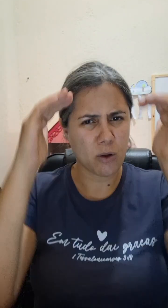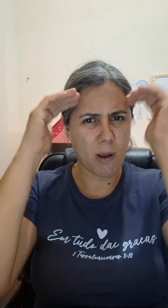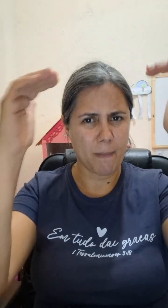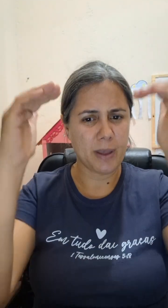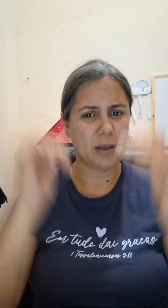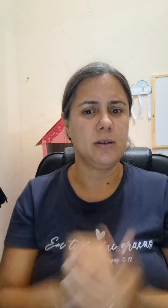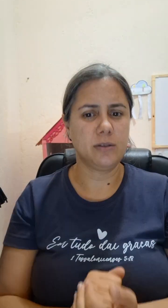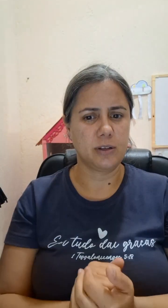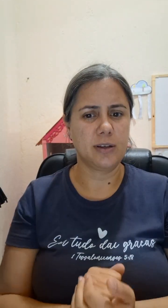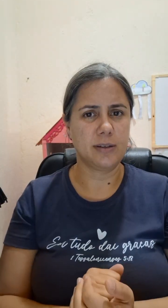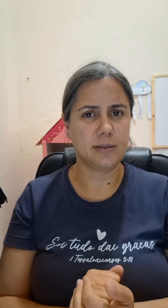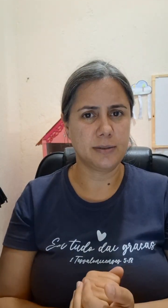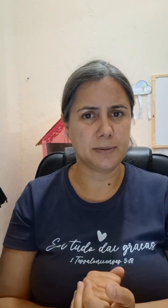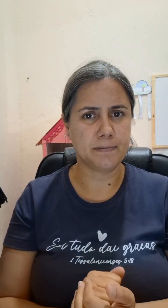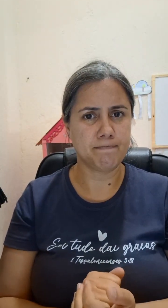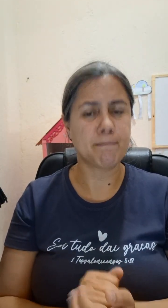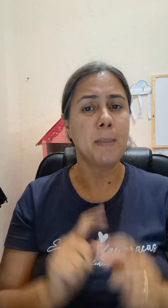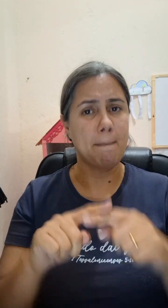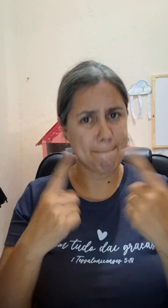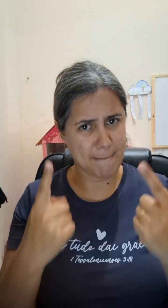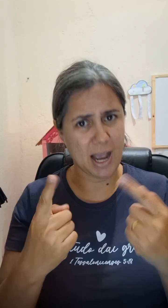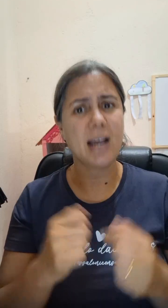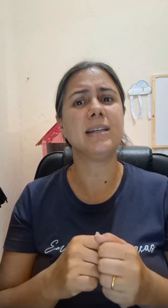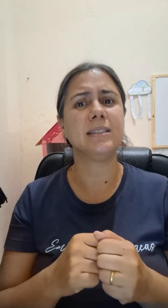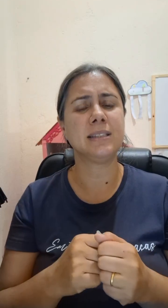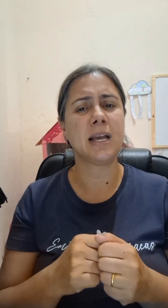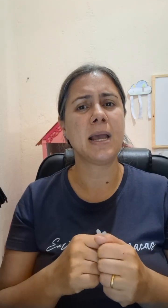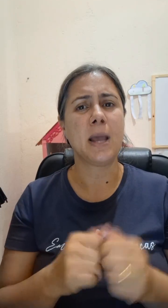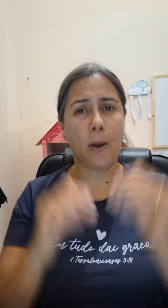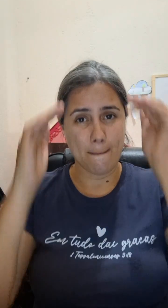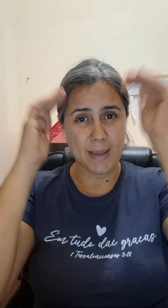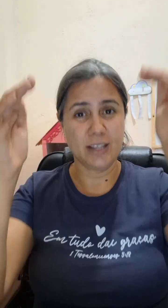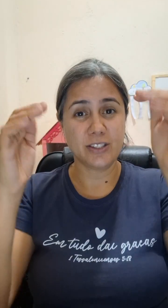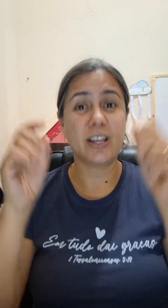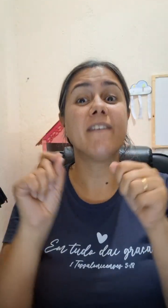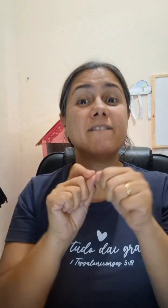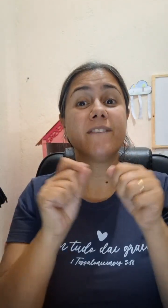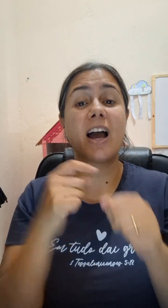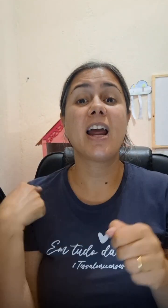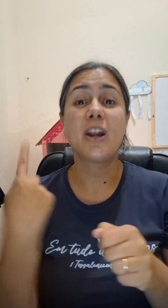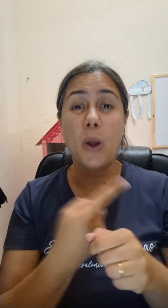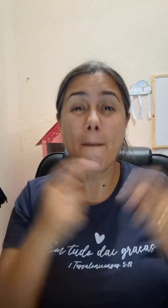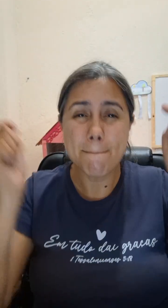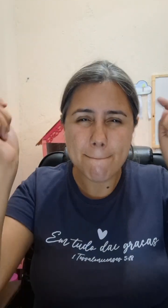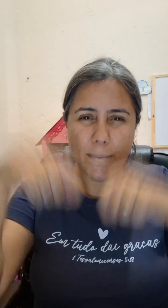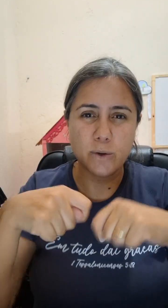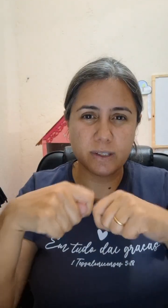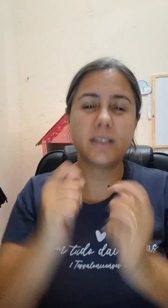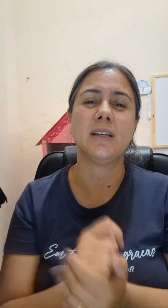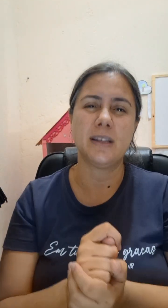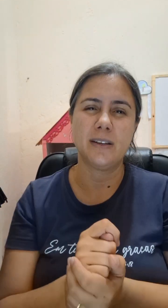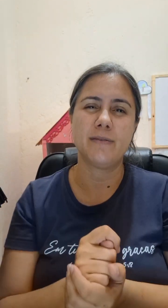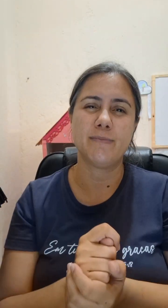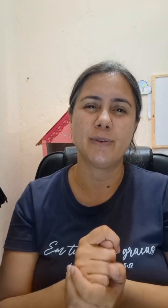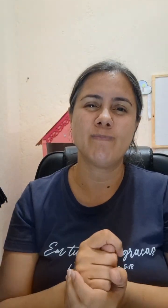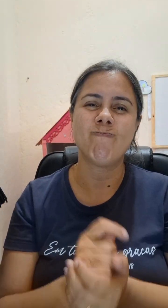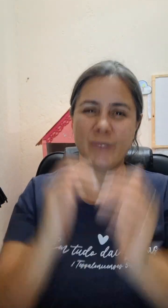Mas, hoje, a graça de Deus não substitui. Ela torna a obediência, mas